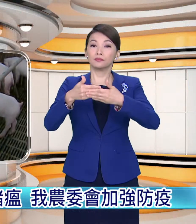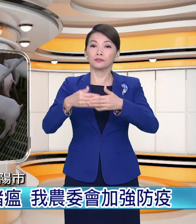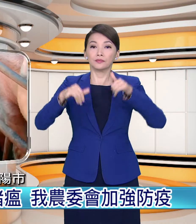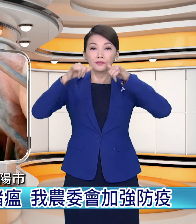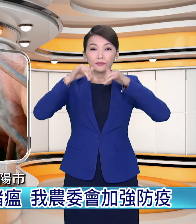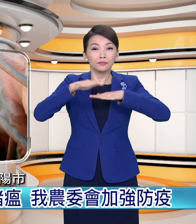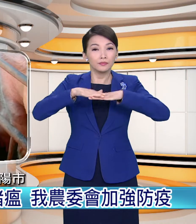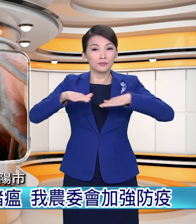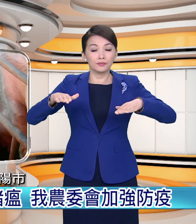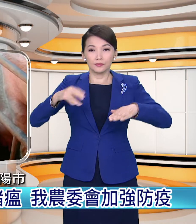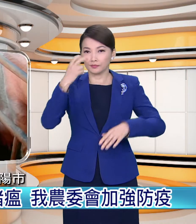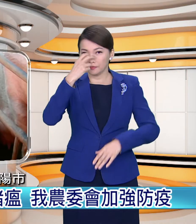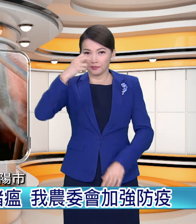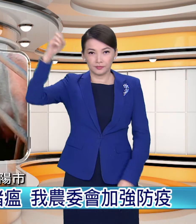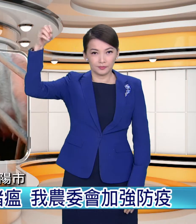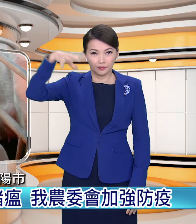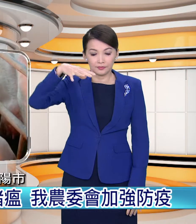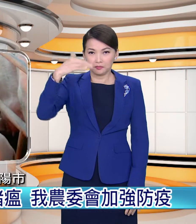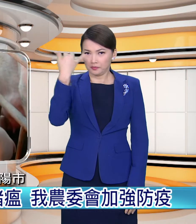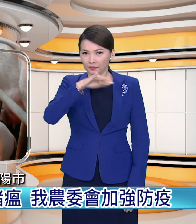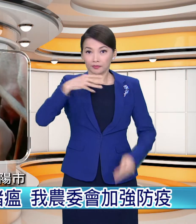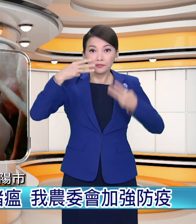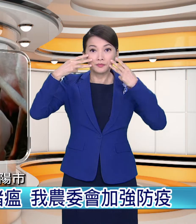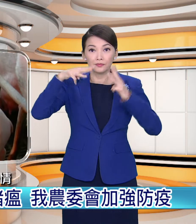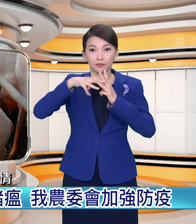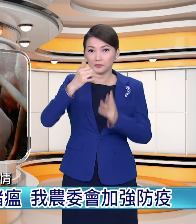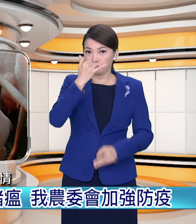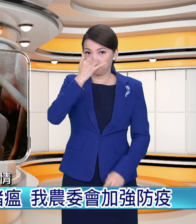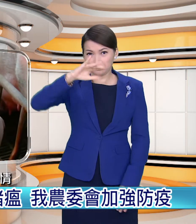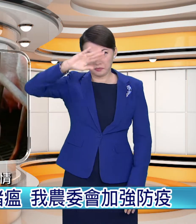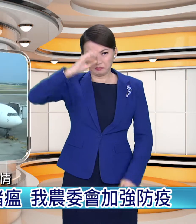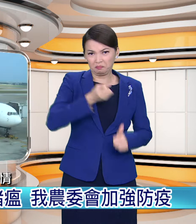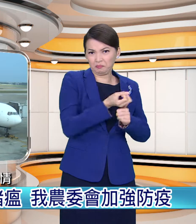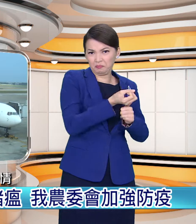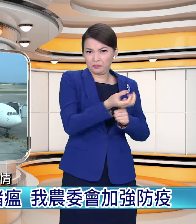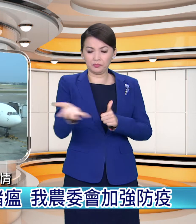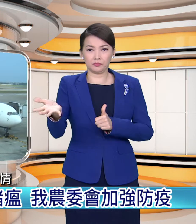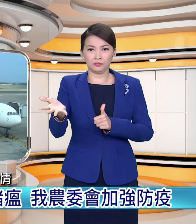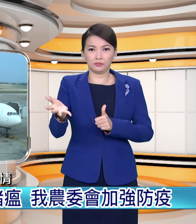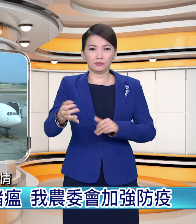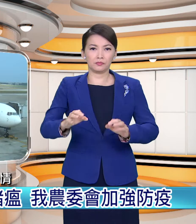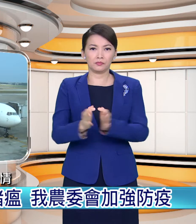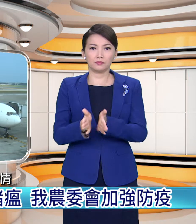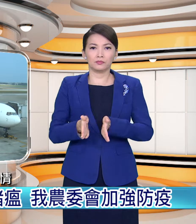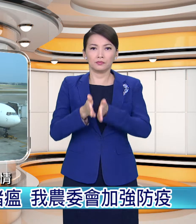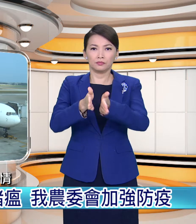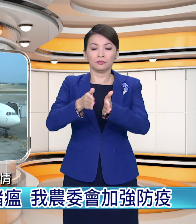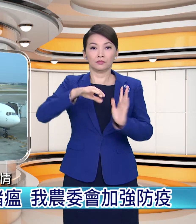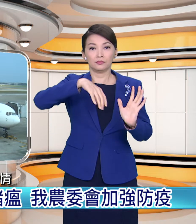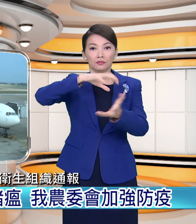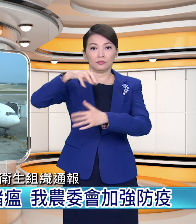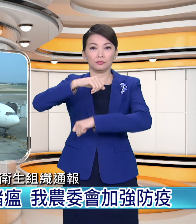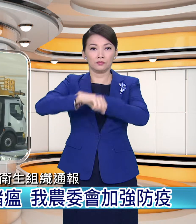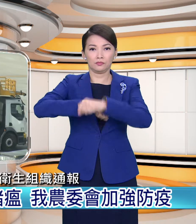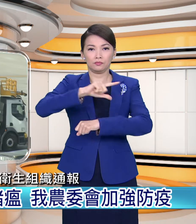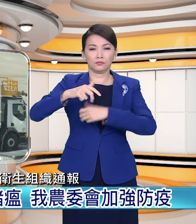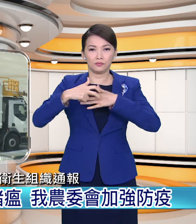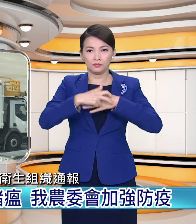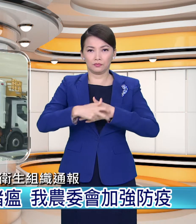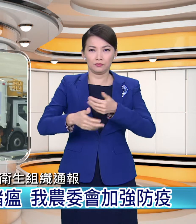中国的辽宁省沈阳市爆发非洲猪瘟疫情，中国向世界动物卫生